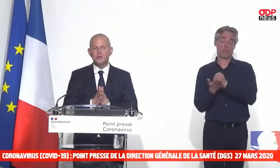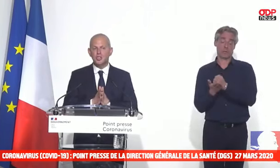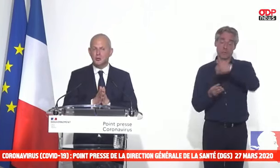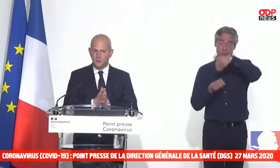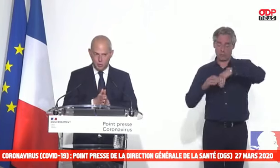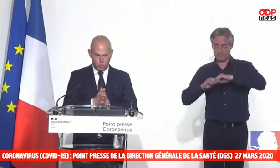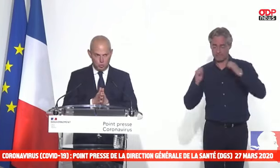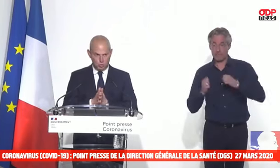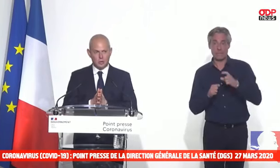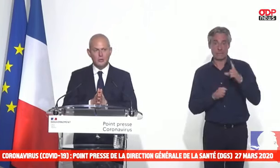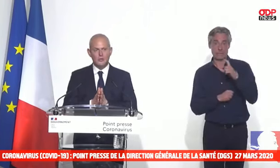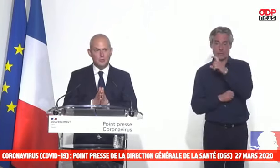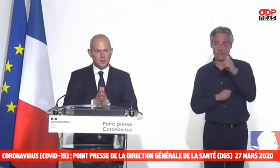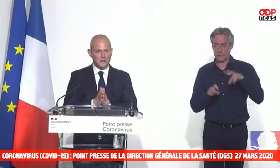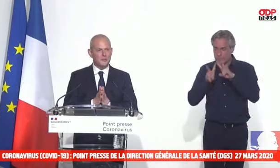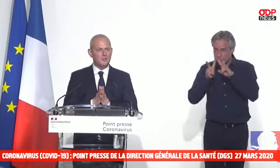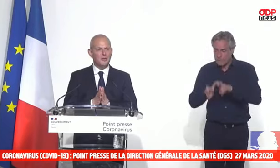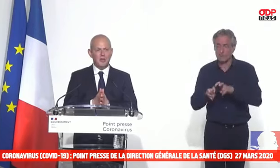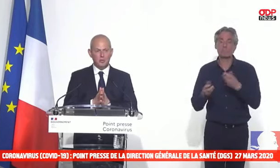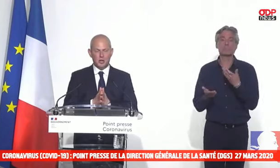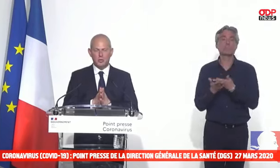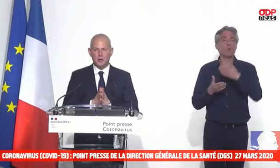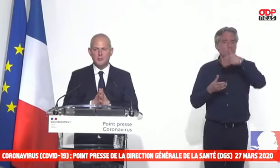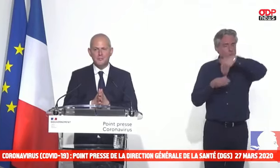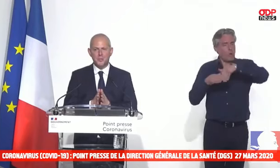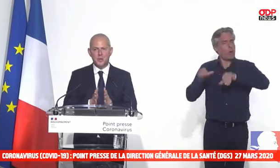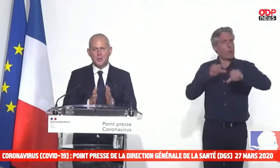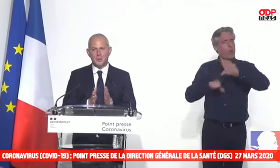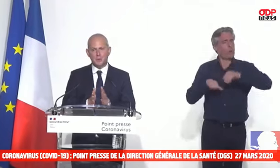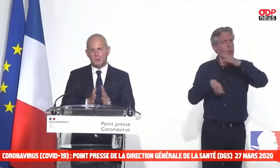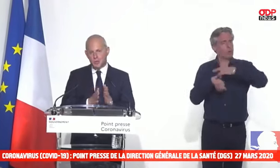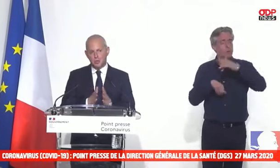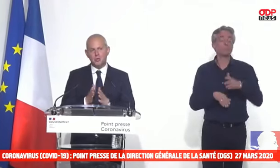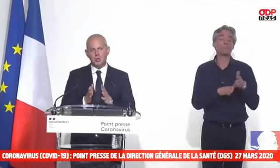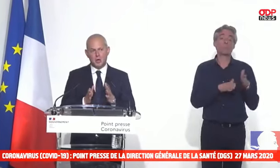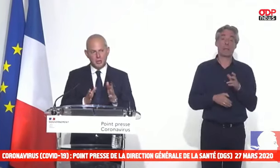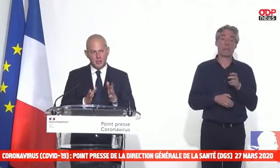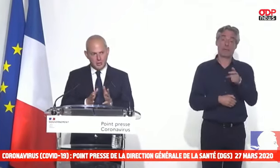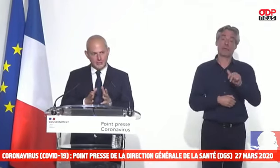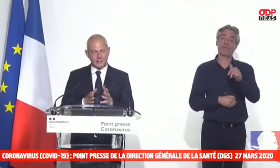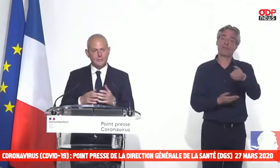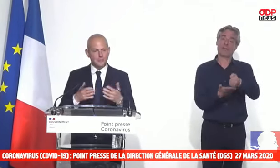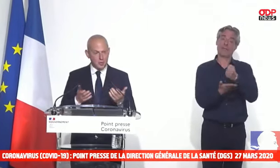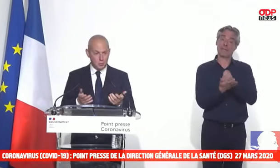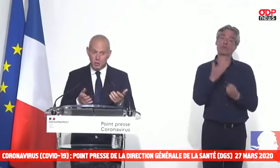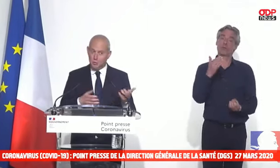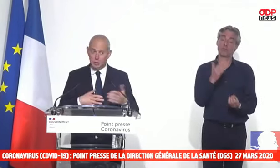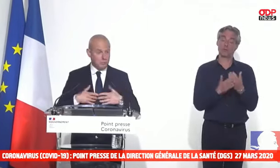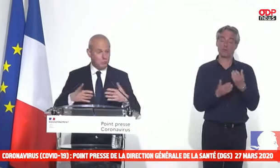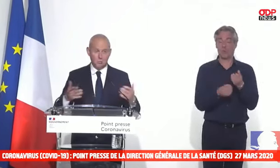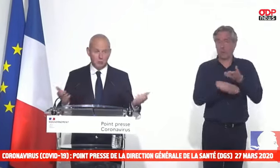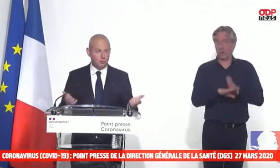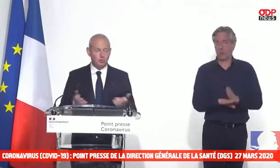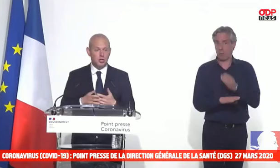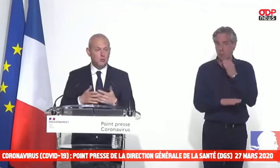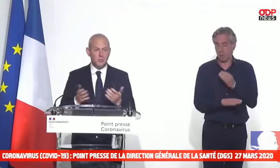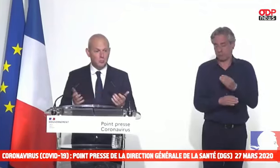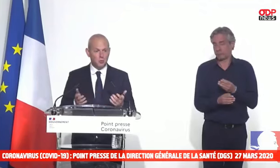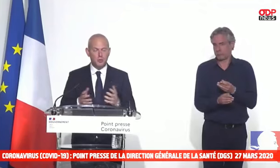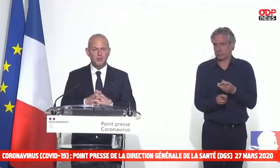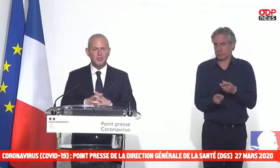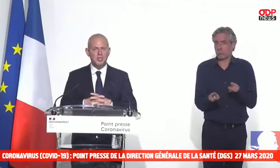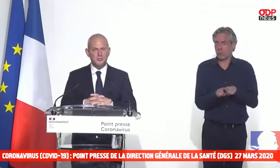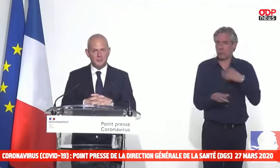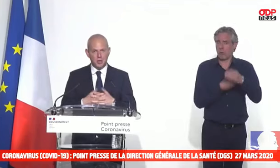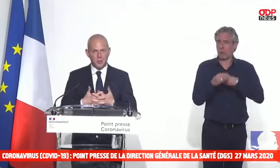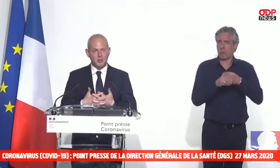permettent de rechercher le virus. Ce sont des tests qui sont faits en laboratoire. Bientôt, il y aura des tests disponibles, et le sujet est le même dans le